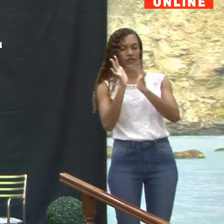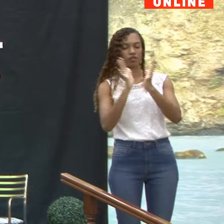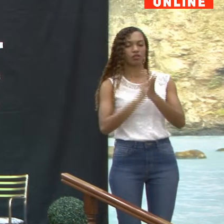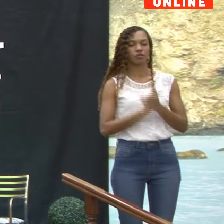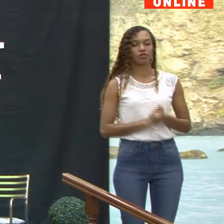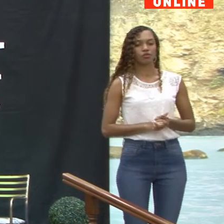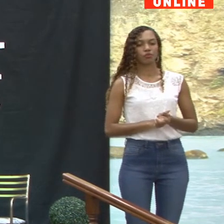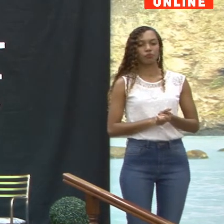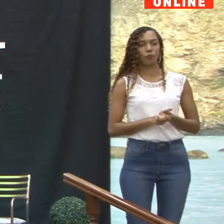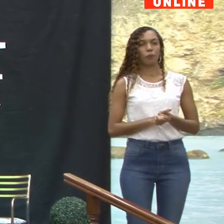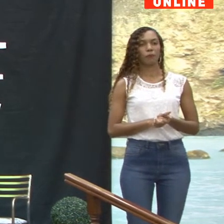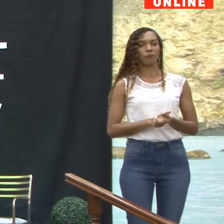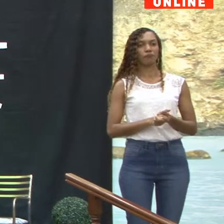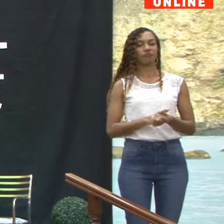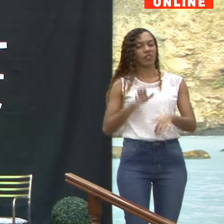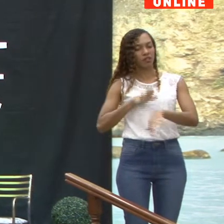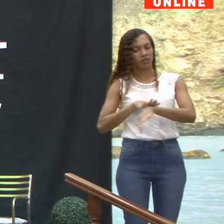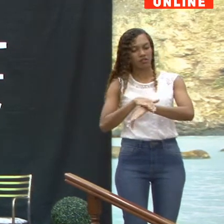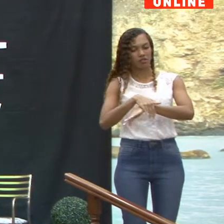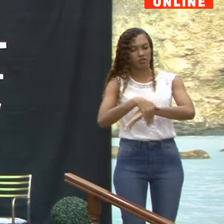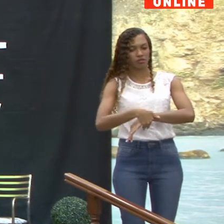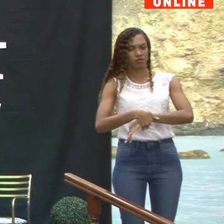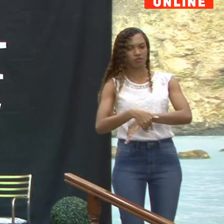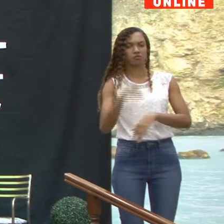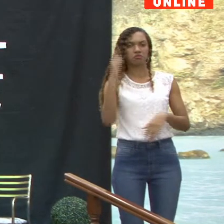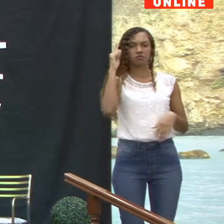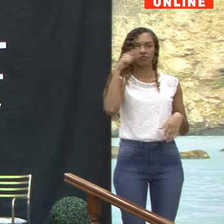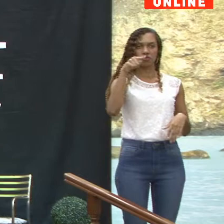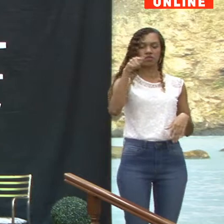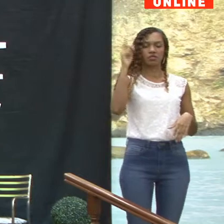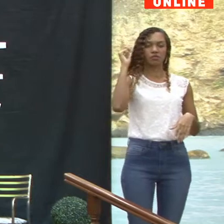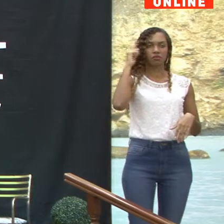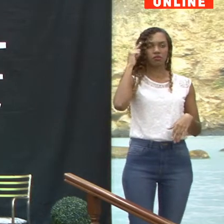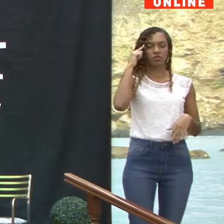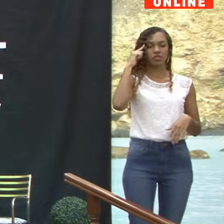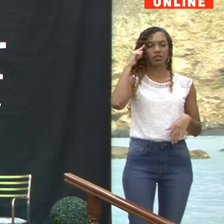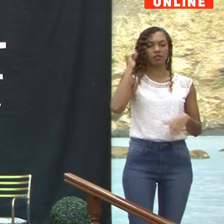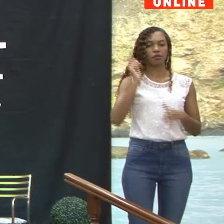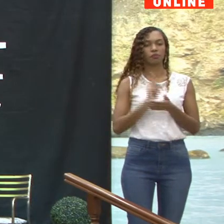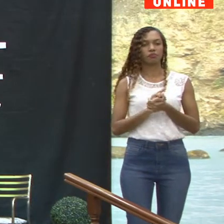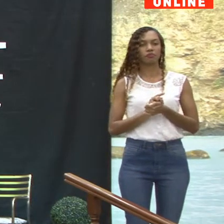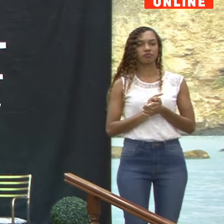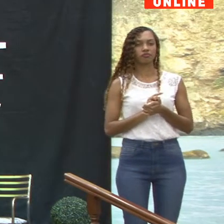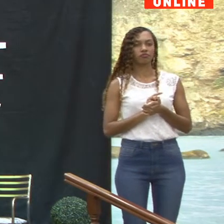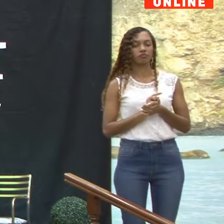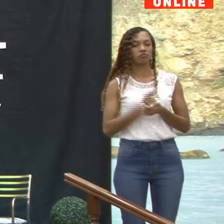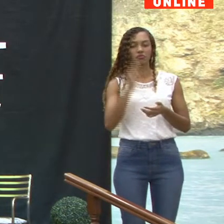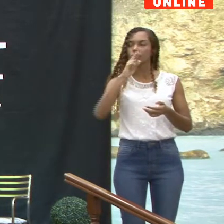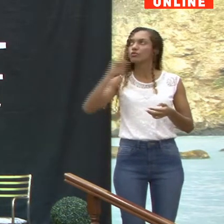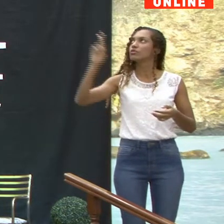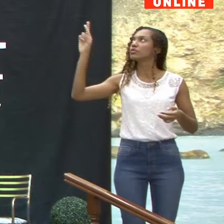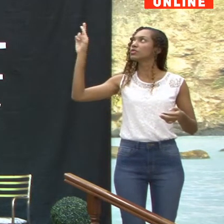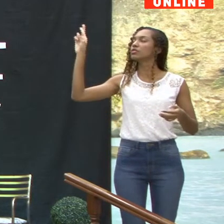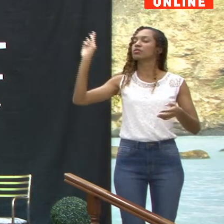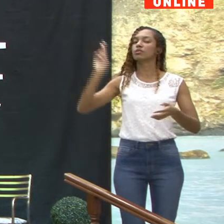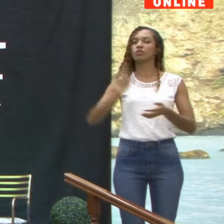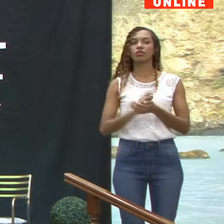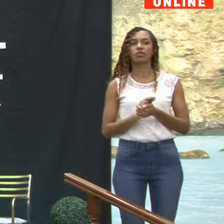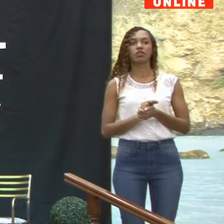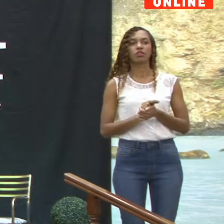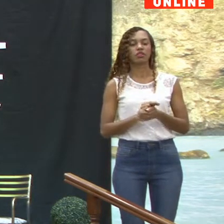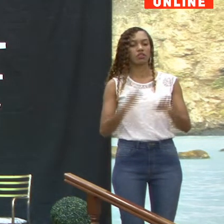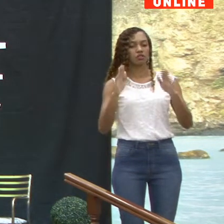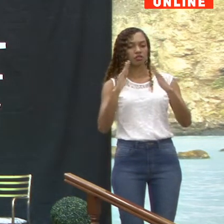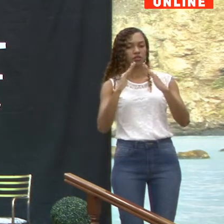Nessa noite, de repente, você pode estar pensando que só você ainda serve ao Senhor, que o seu lar, você é o